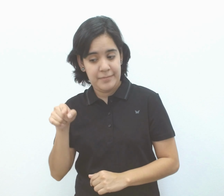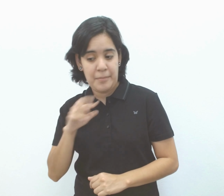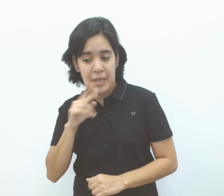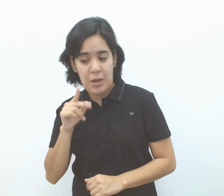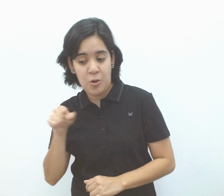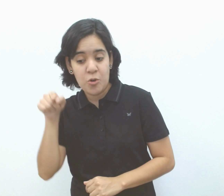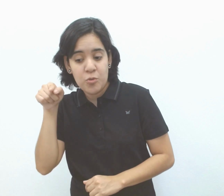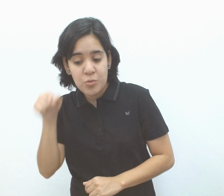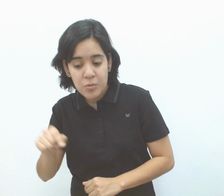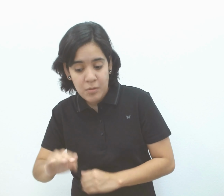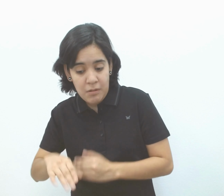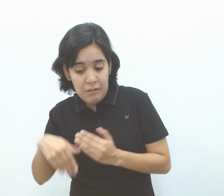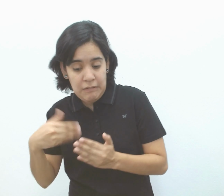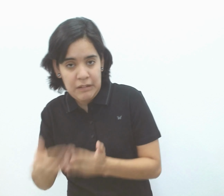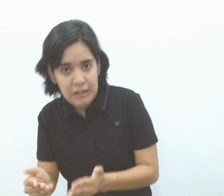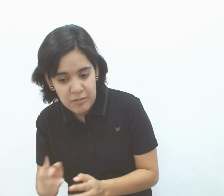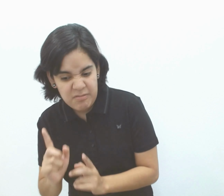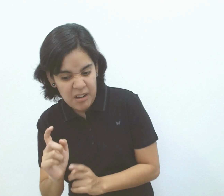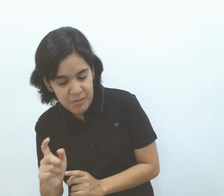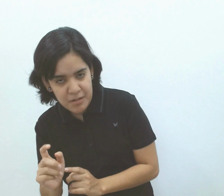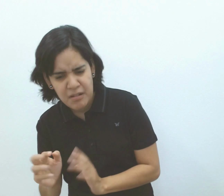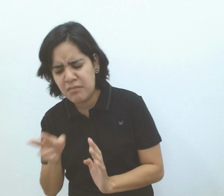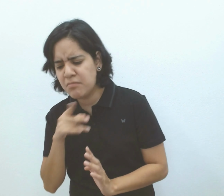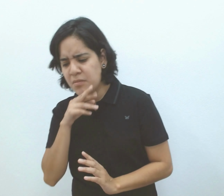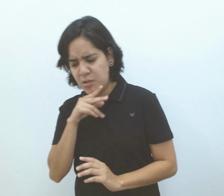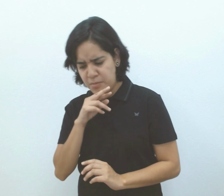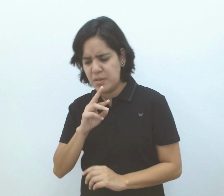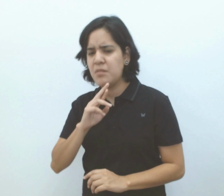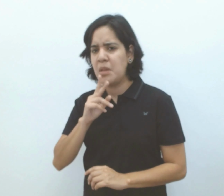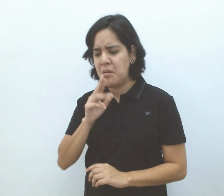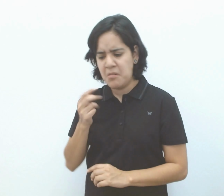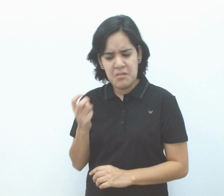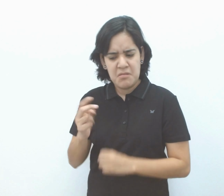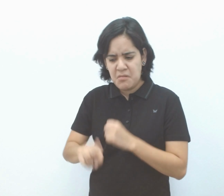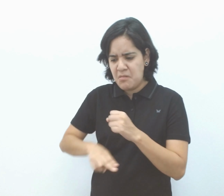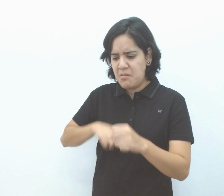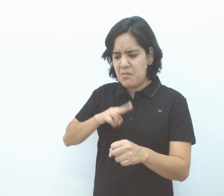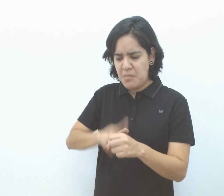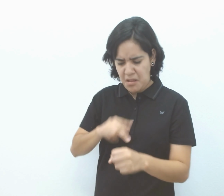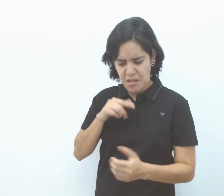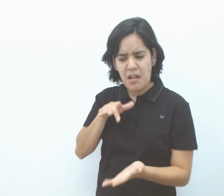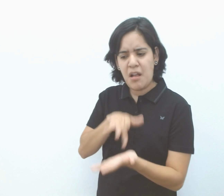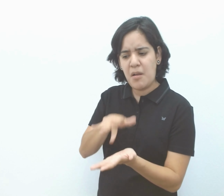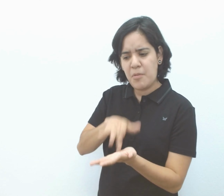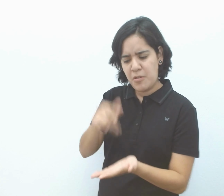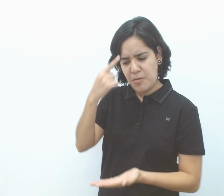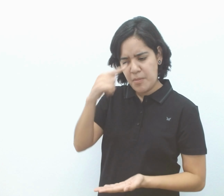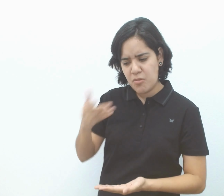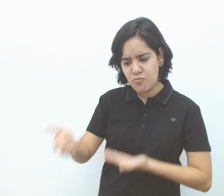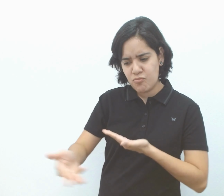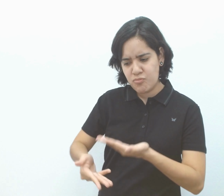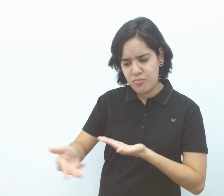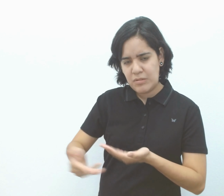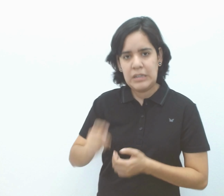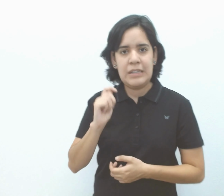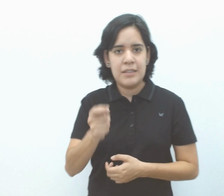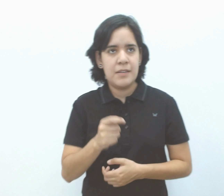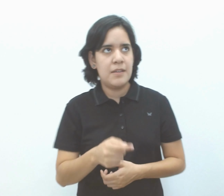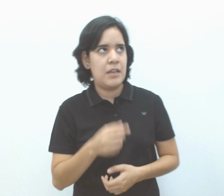una solución y lo secamos y lo ayudamos porque no pasa nada. Todos podemos tirar el agua. Y creo que sobre todo esto de no pasa